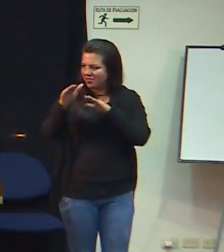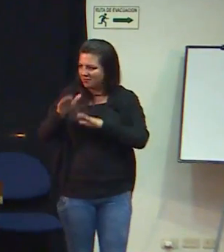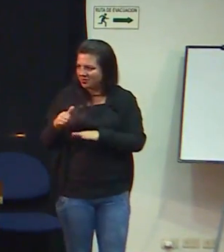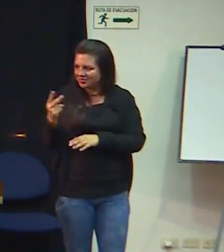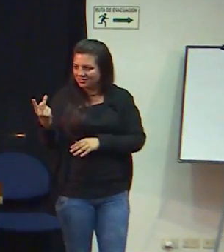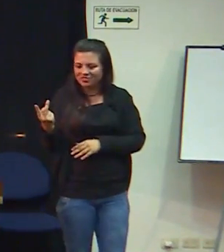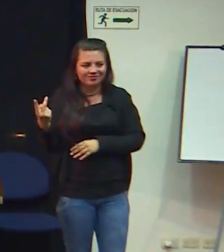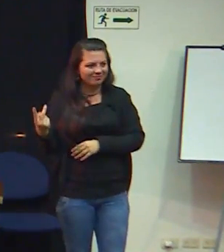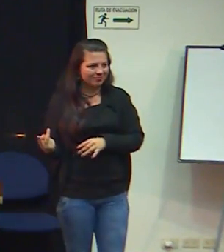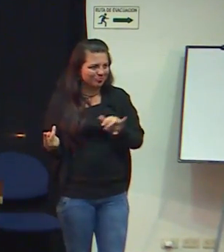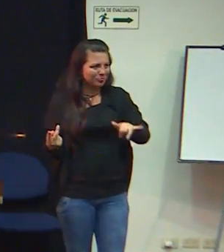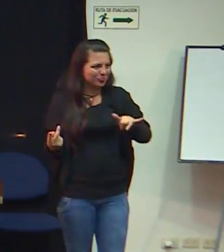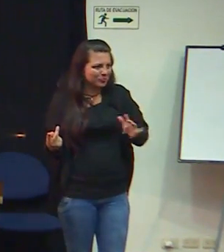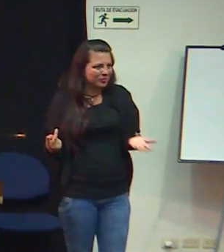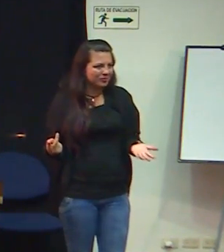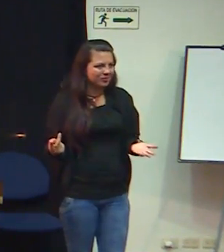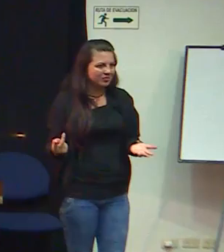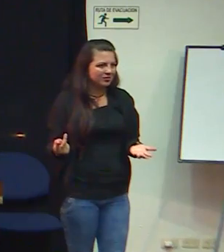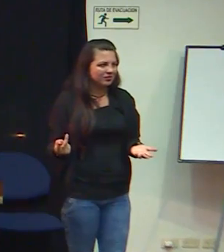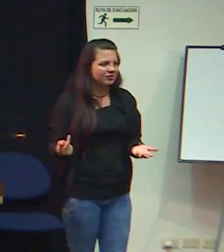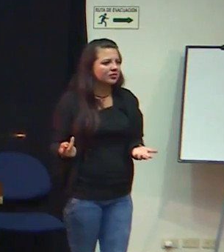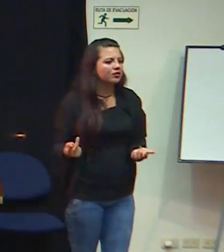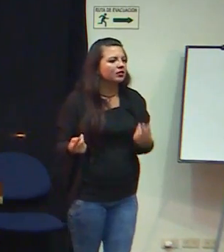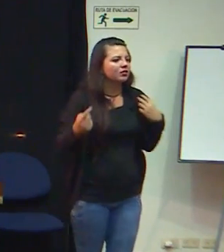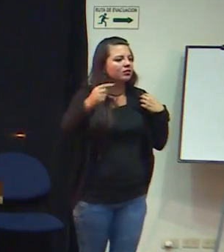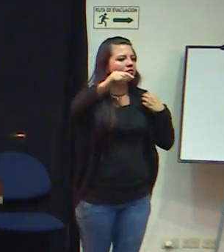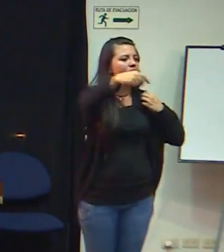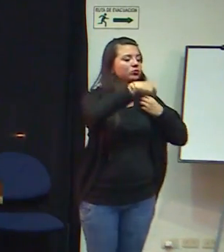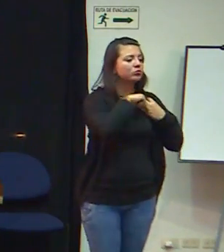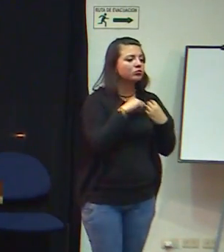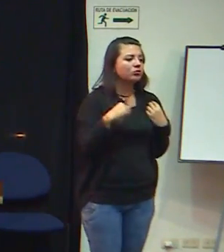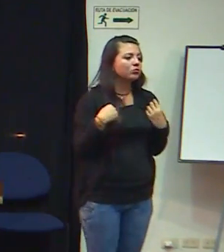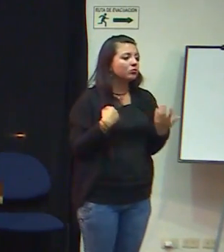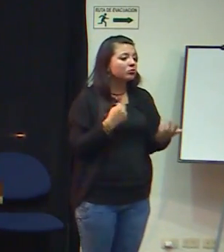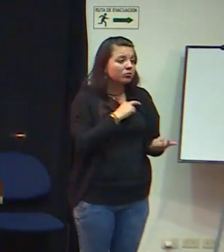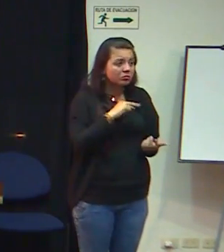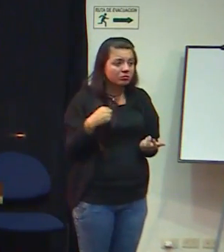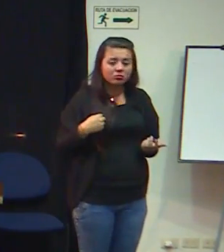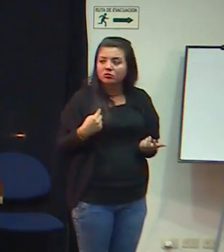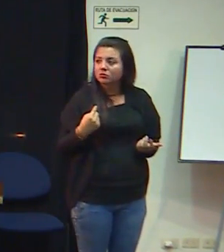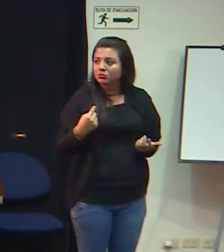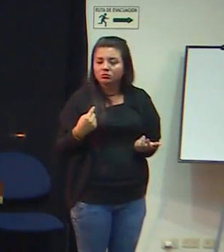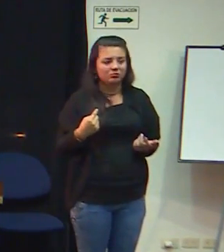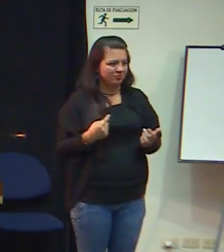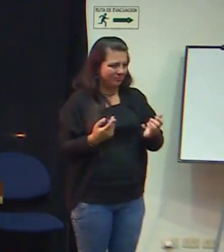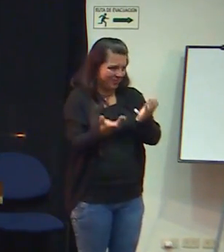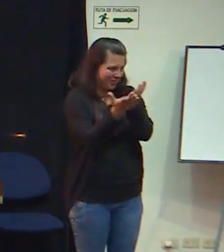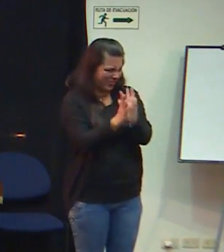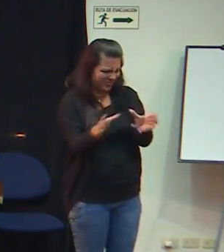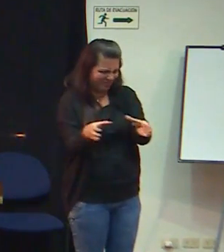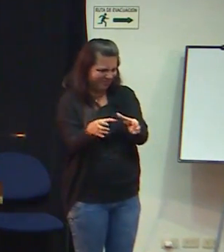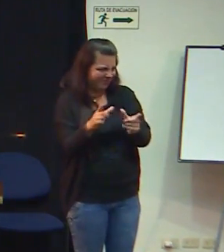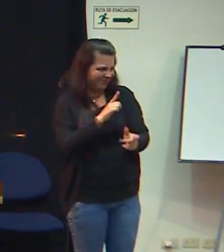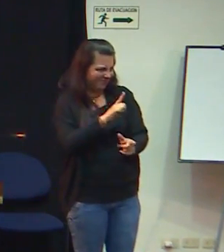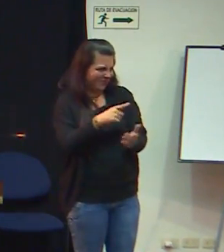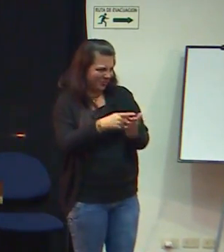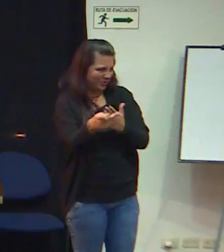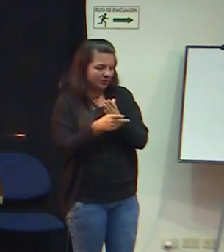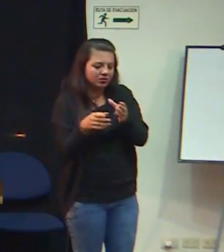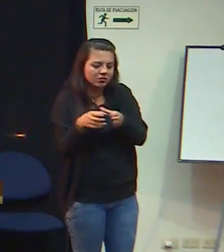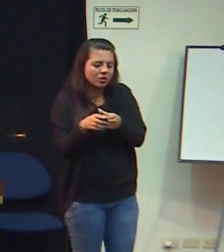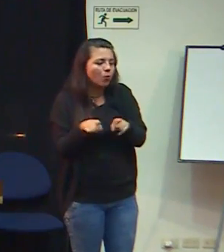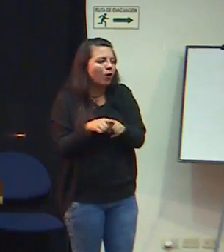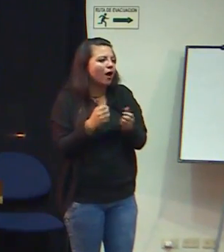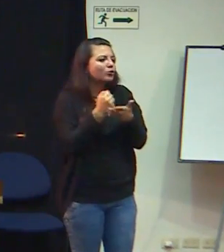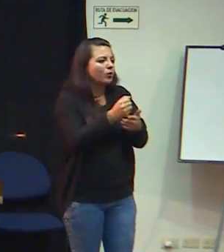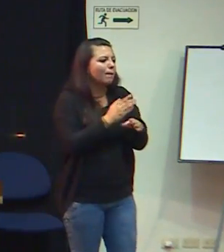representantes, porque finalmente nosotros somos solamente, nosotros las estudiantes que lideran este proyecto, un